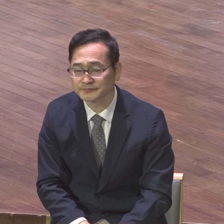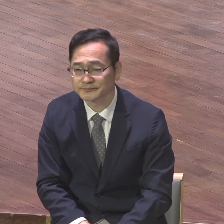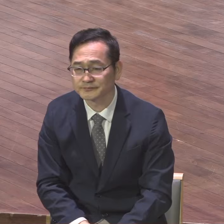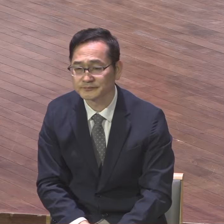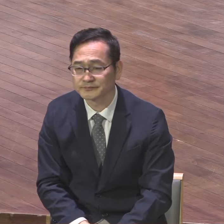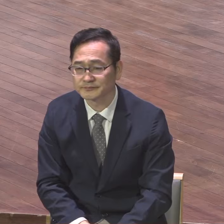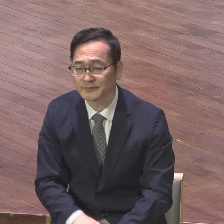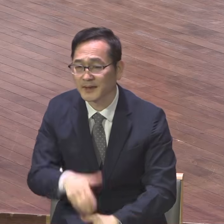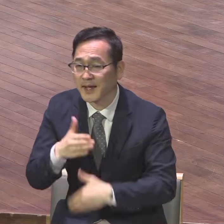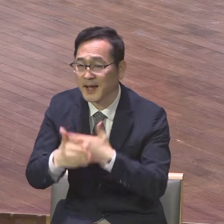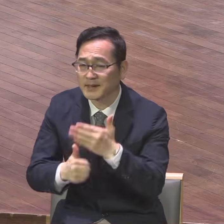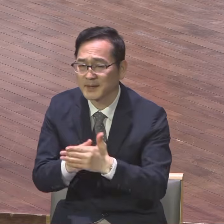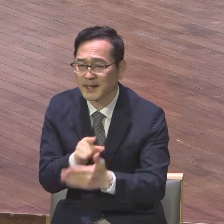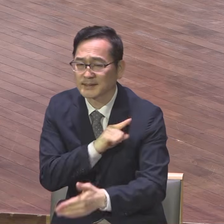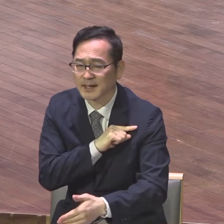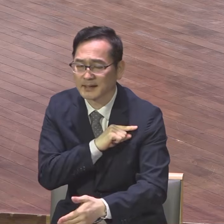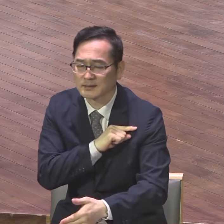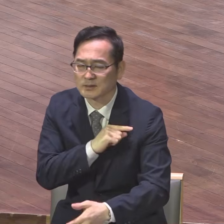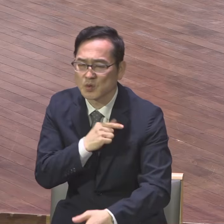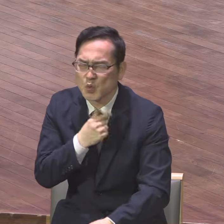하나님의 관심 소원은